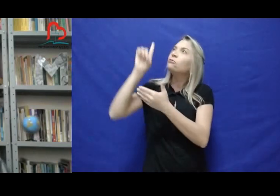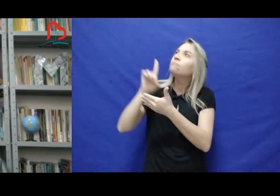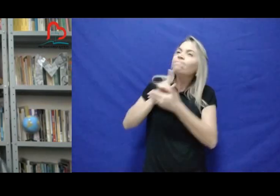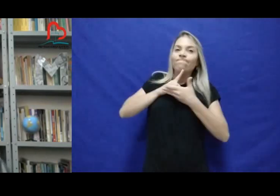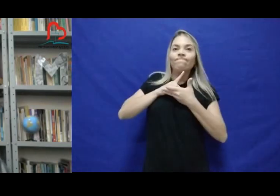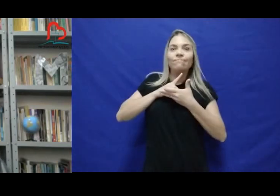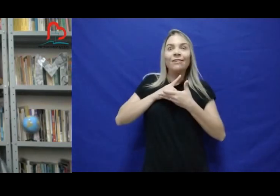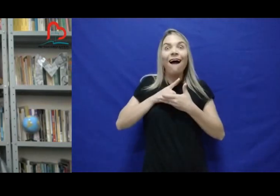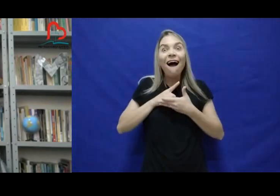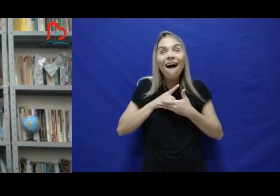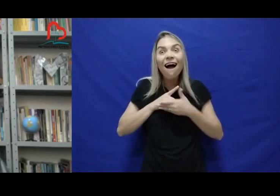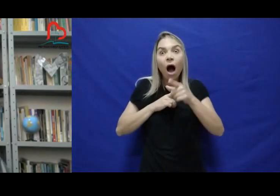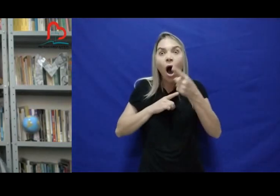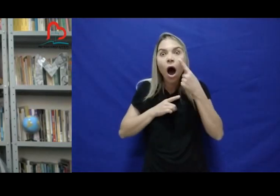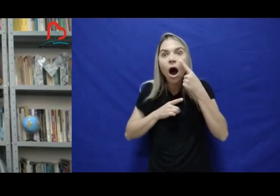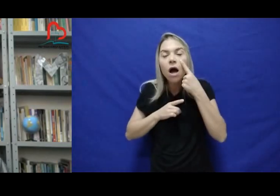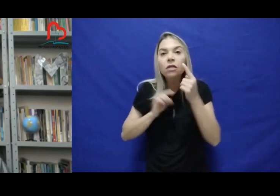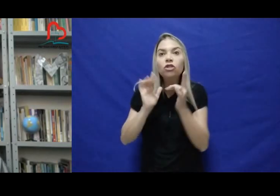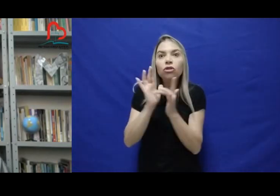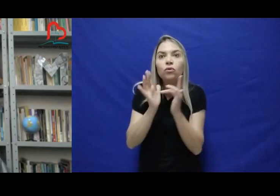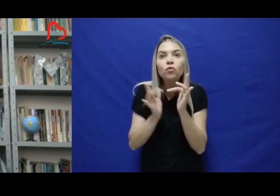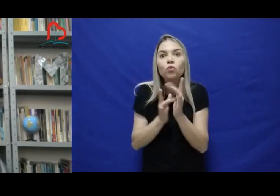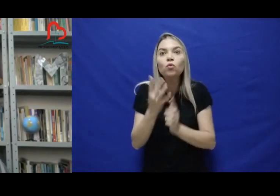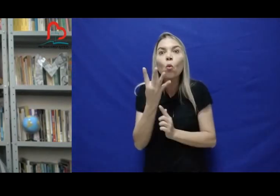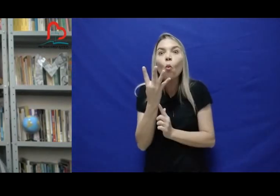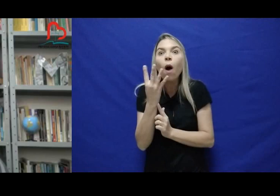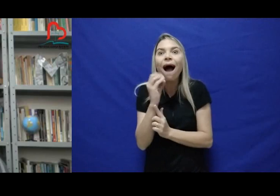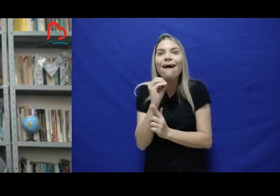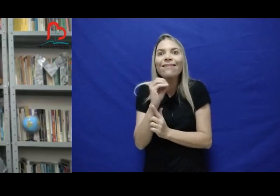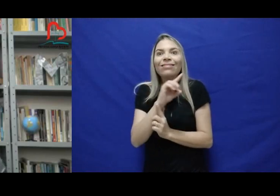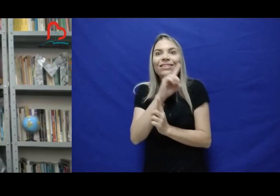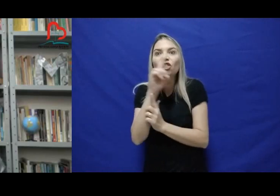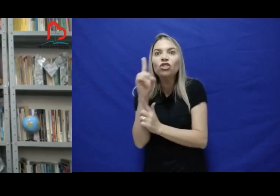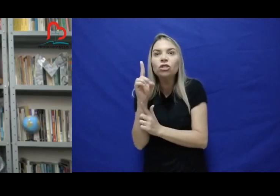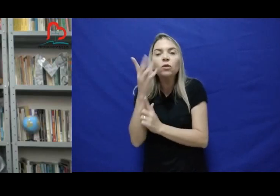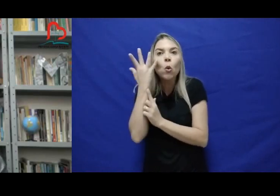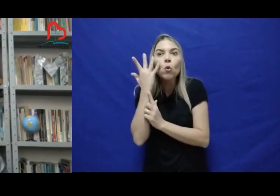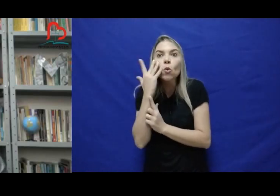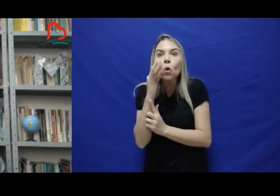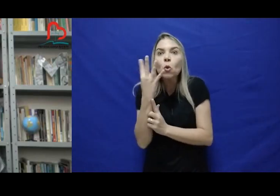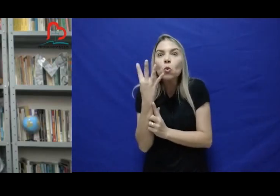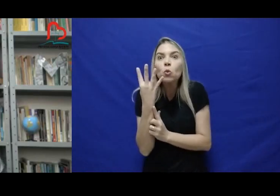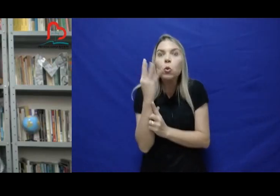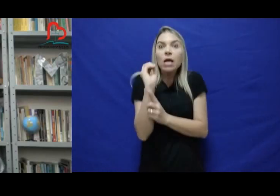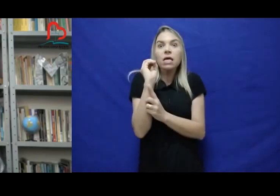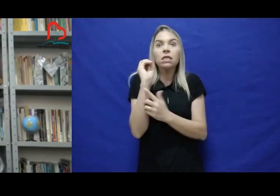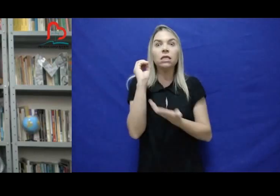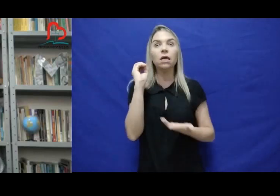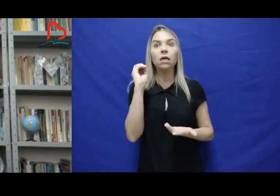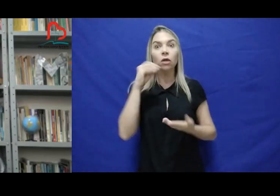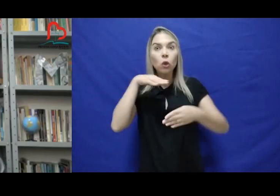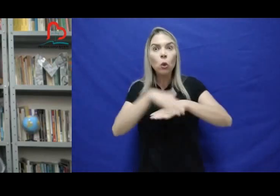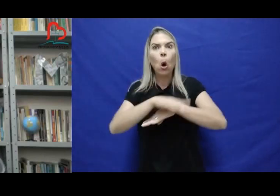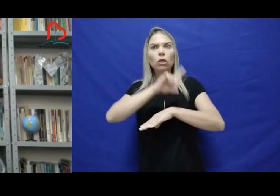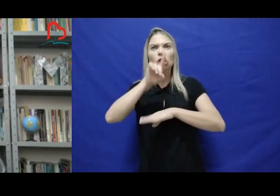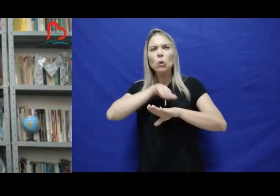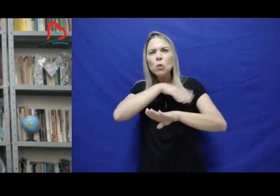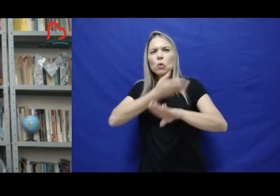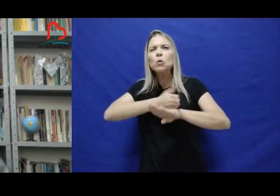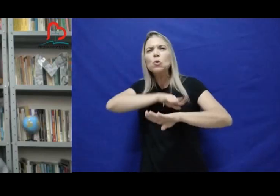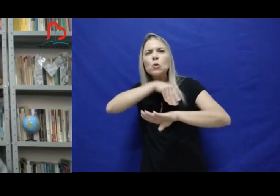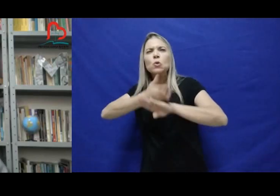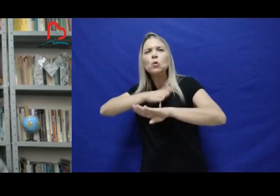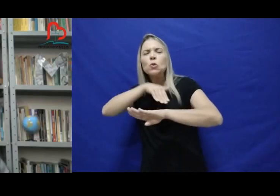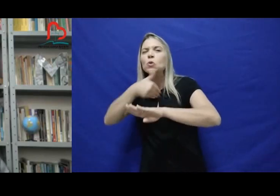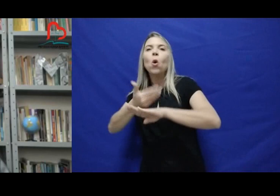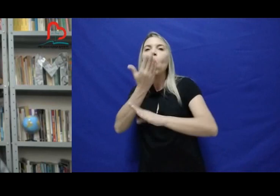de 40 dias, é claro que Jesus tinha fome. E é importante saber que Jesus não se valeu de qualquer recurso